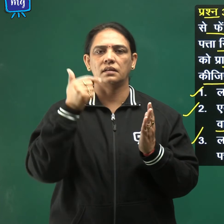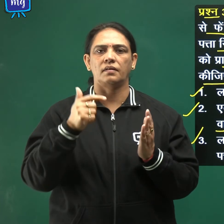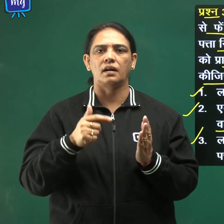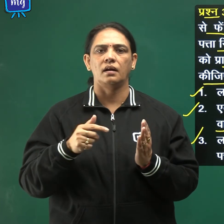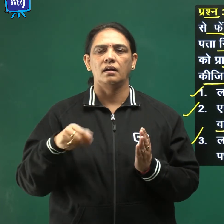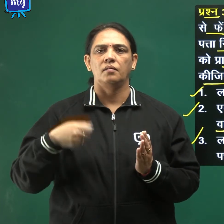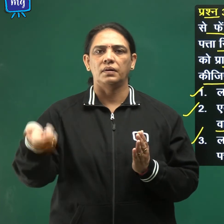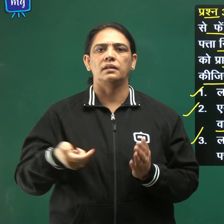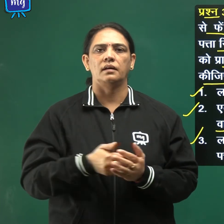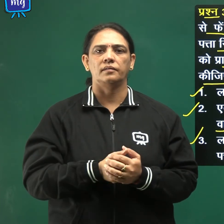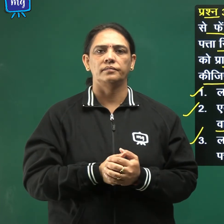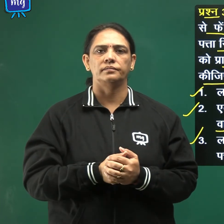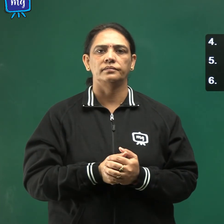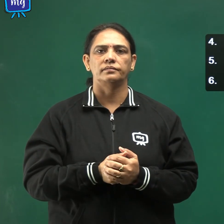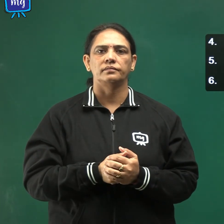था